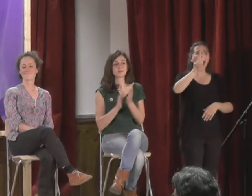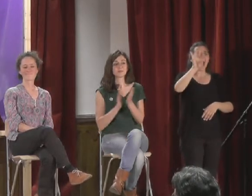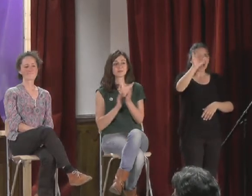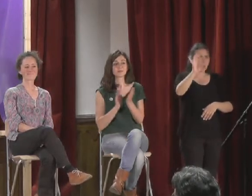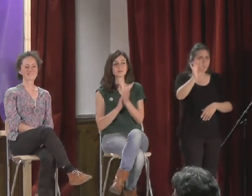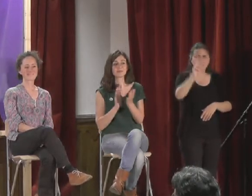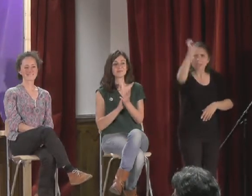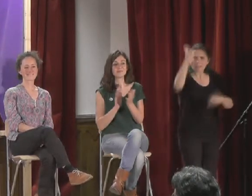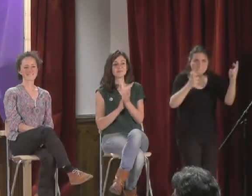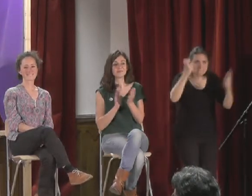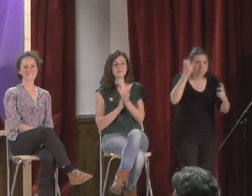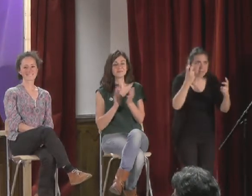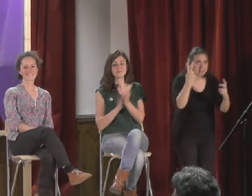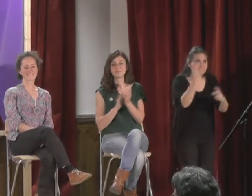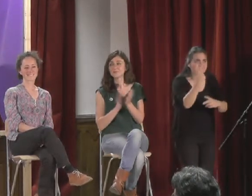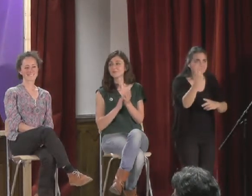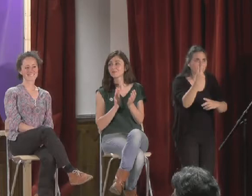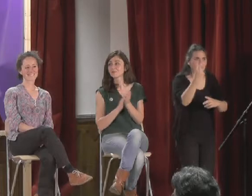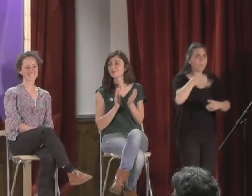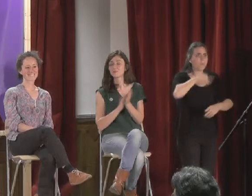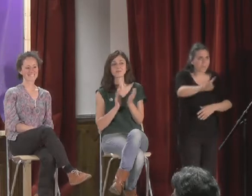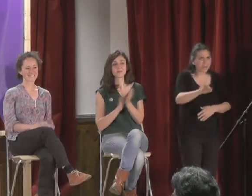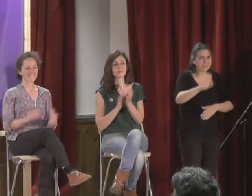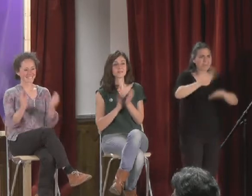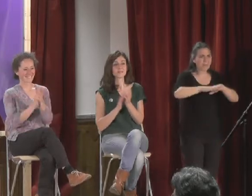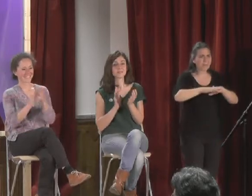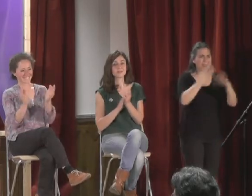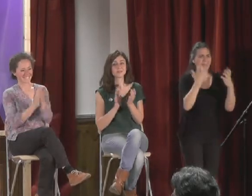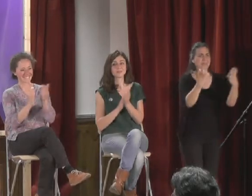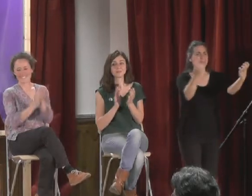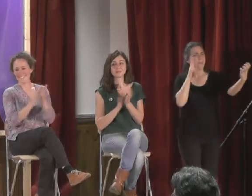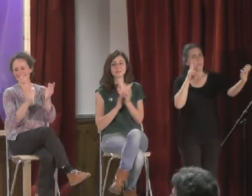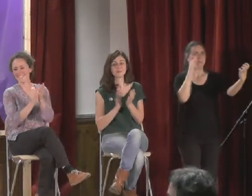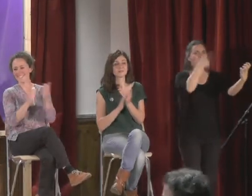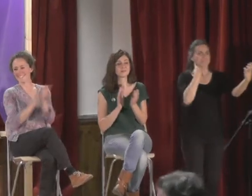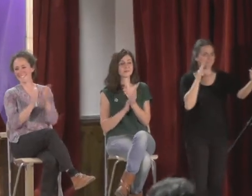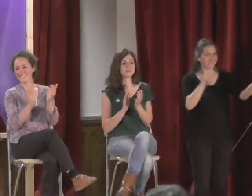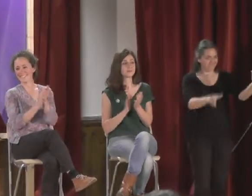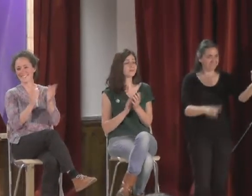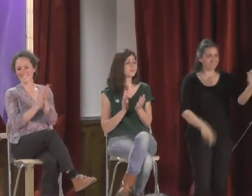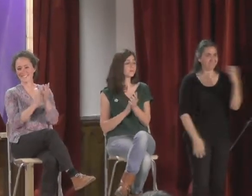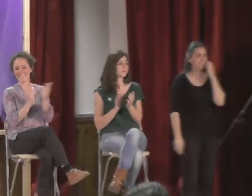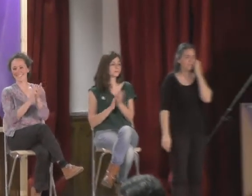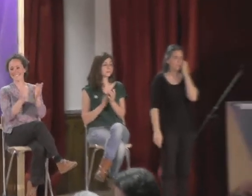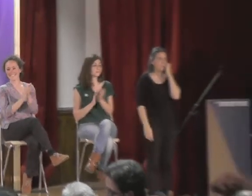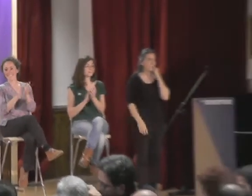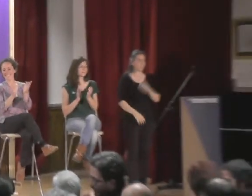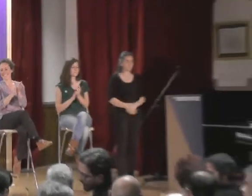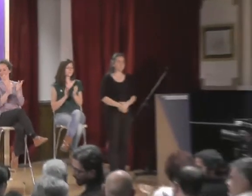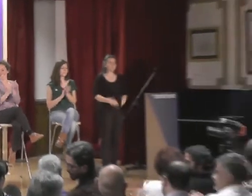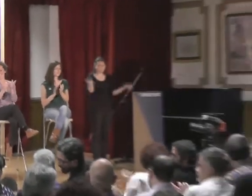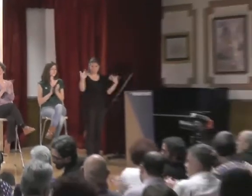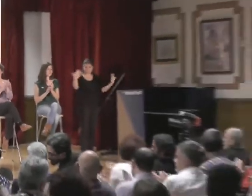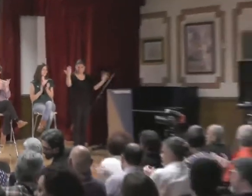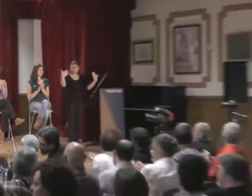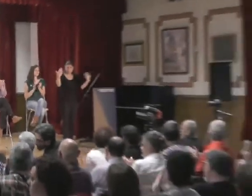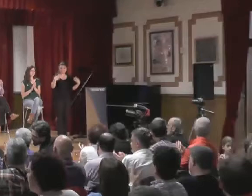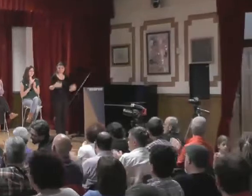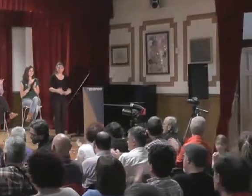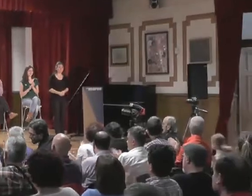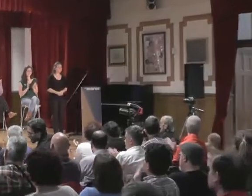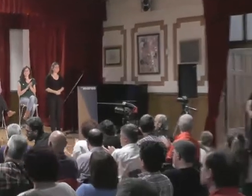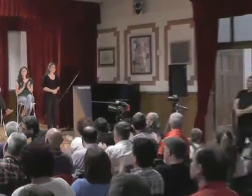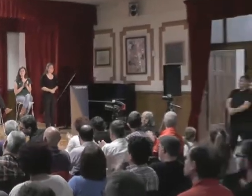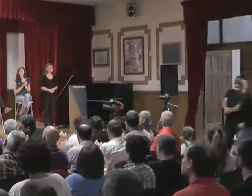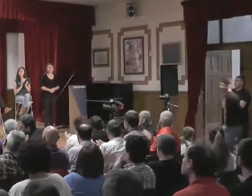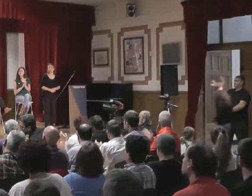vir hasta aquí, non? Que lles vexan a cara, parece vos ben. Vide hasta aquí, vide hasta aquí, vide hasta aquí. Vide hasta aquí. Porque así, eu como